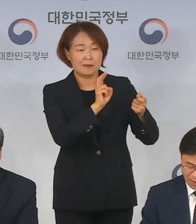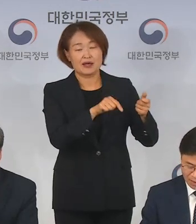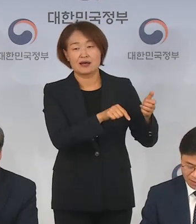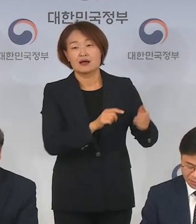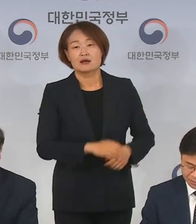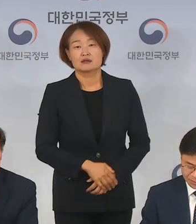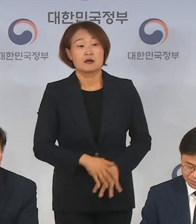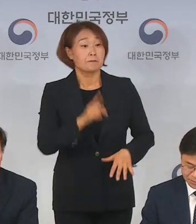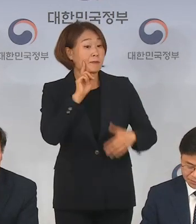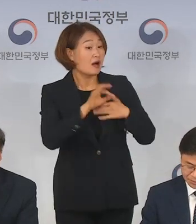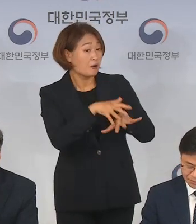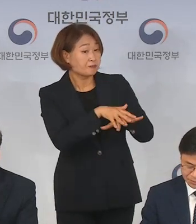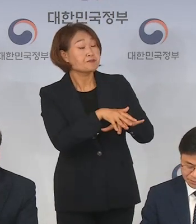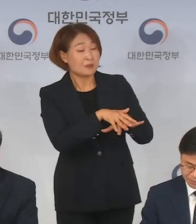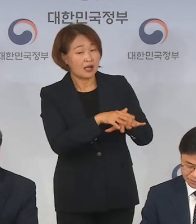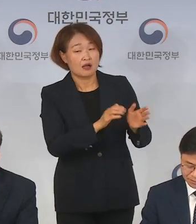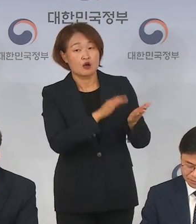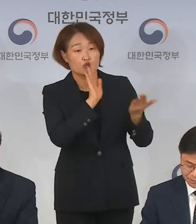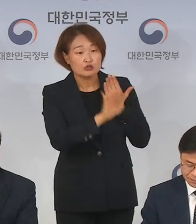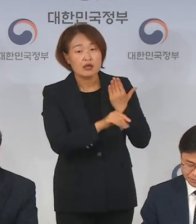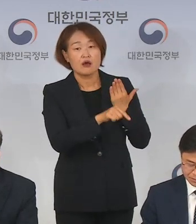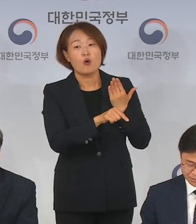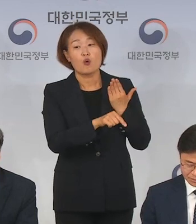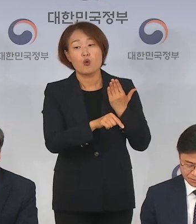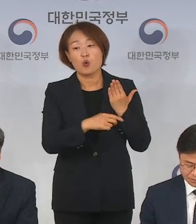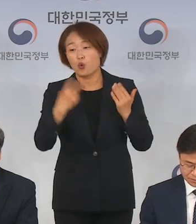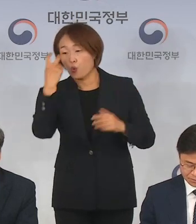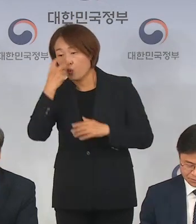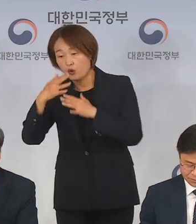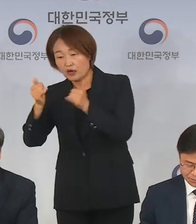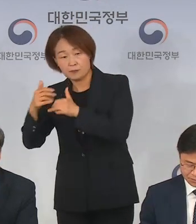그 구성이 되면 시찰단들이